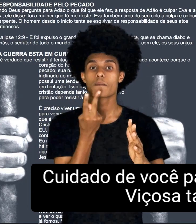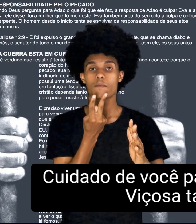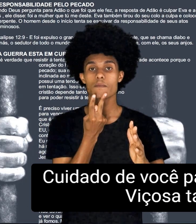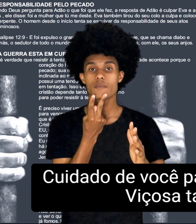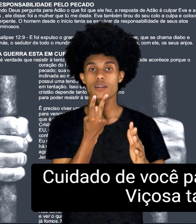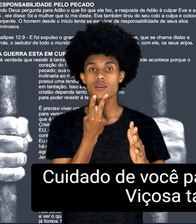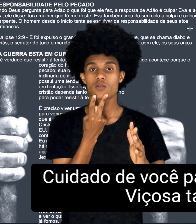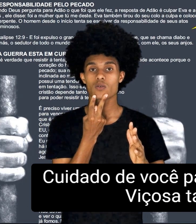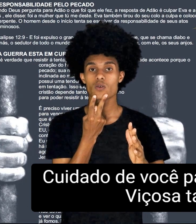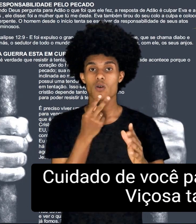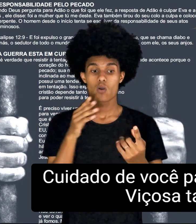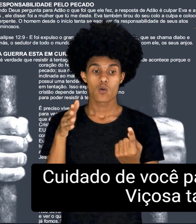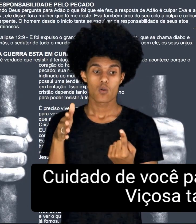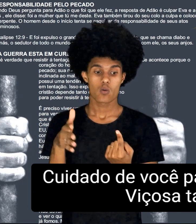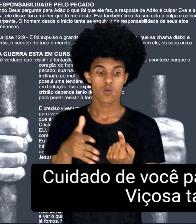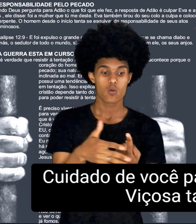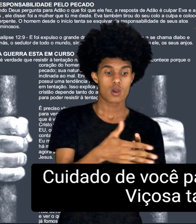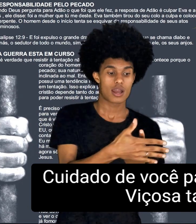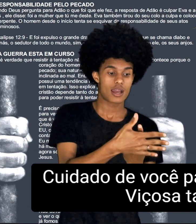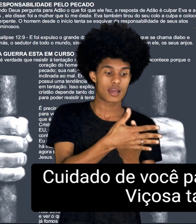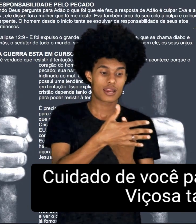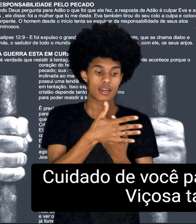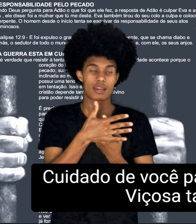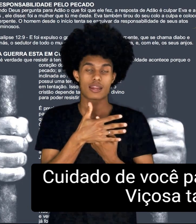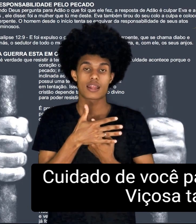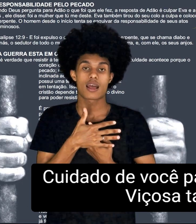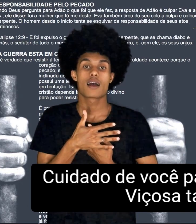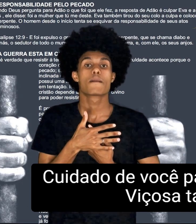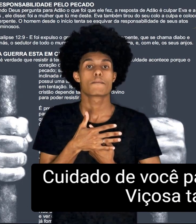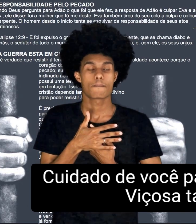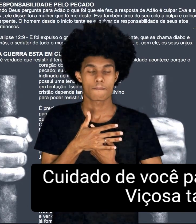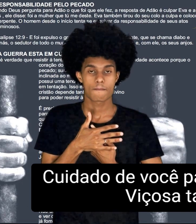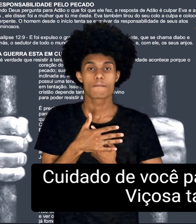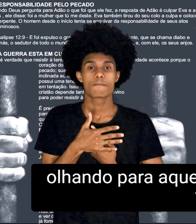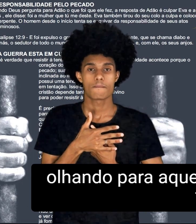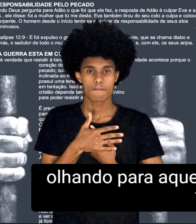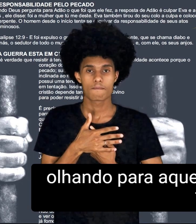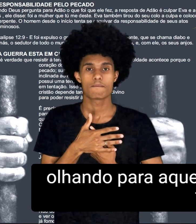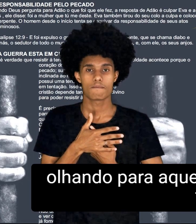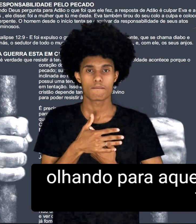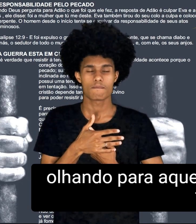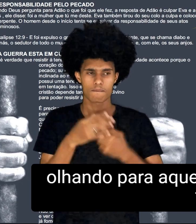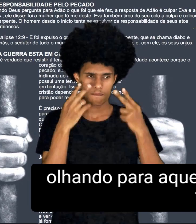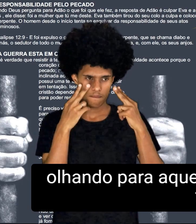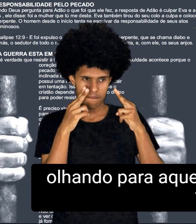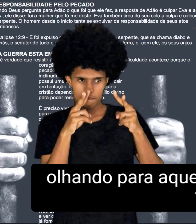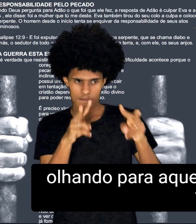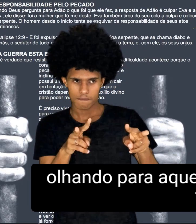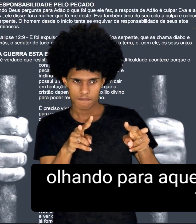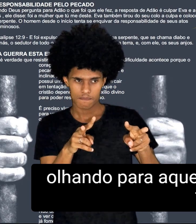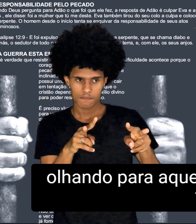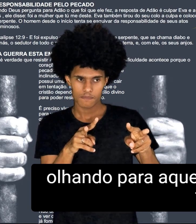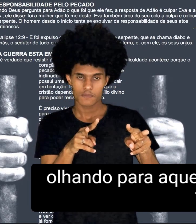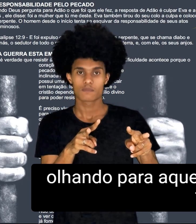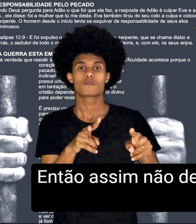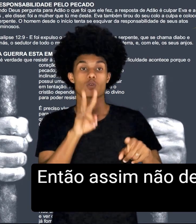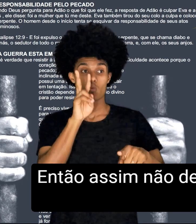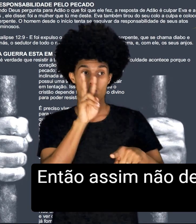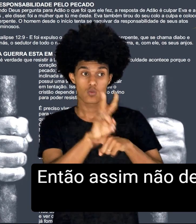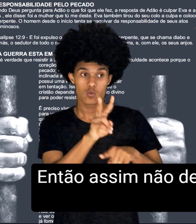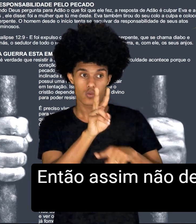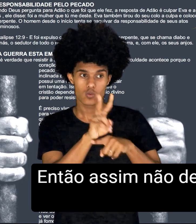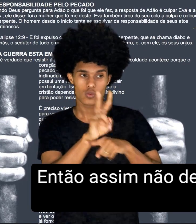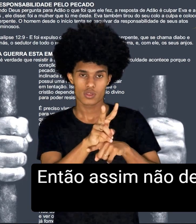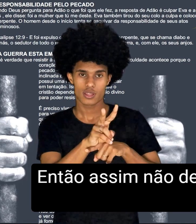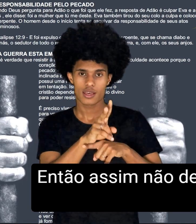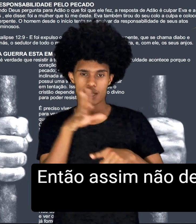Cuidado de você parar na frente de uma árvore viçosa, tá? E começar a ficar olhando para aquela árvore acreditando que tá tudo bem. Então, assim, ó, não